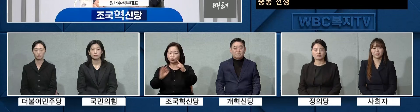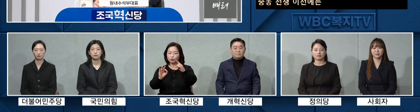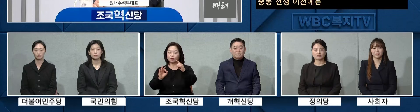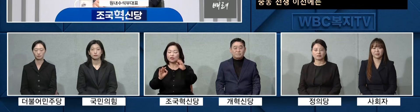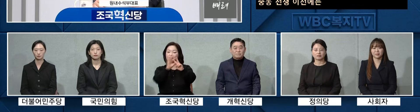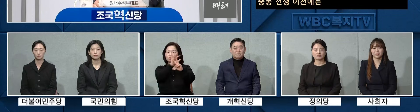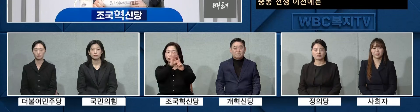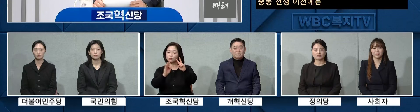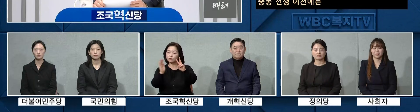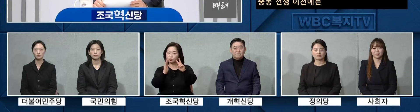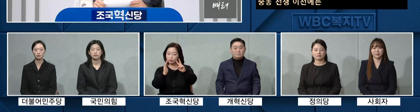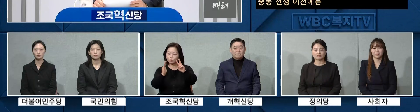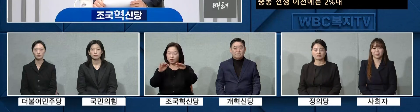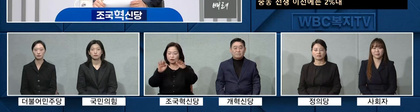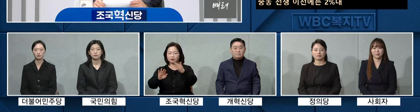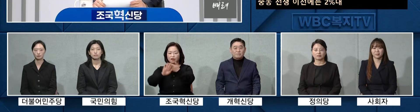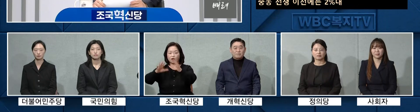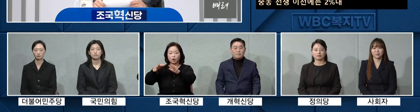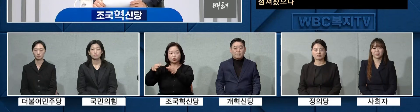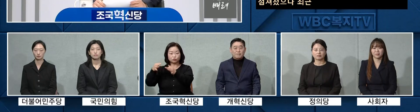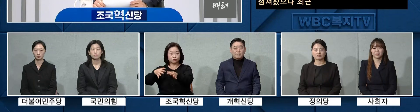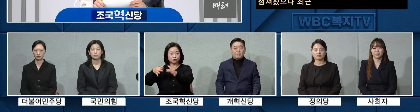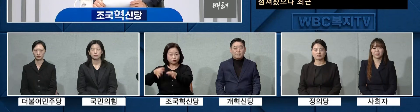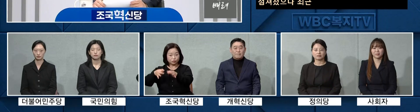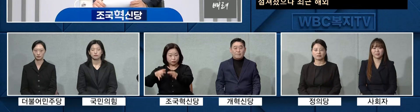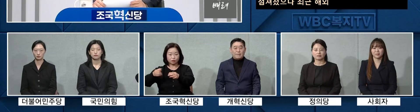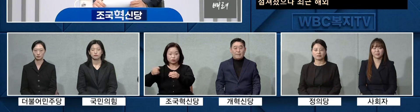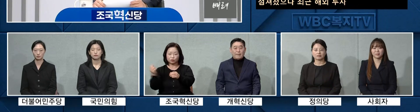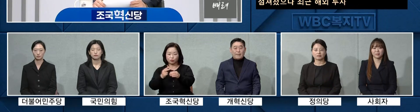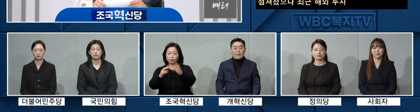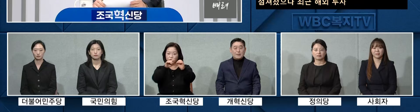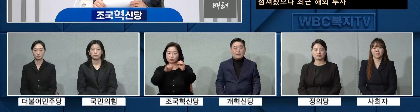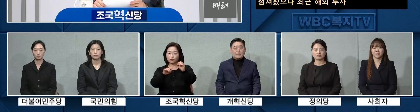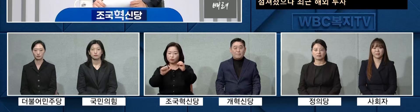점쳐졌으나 최근 해외 투자은행은 많게는